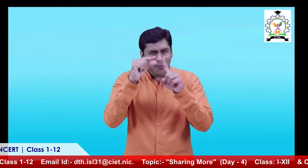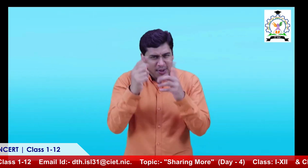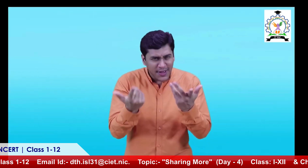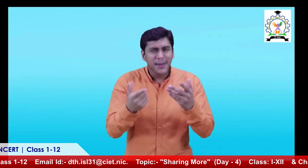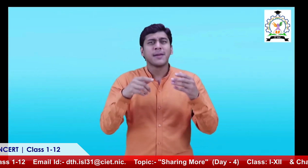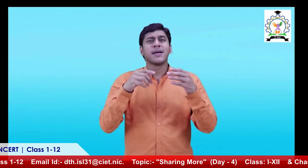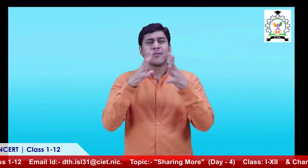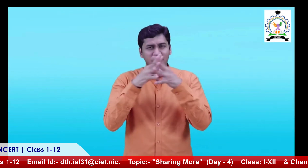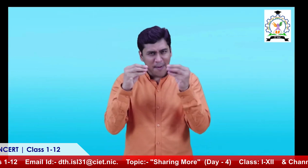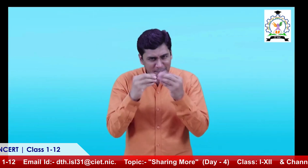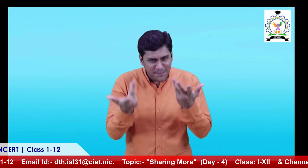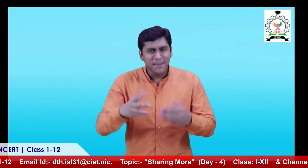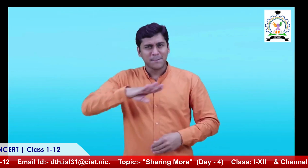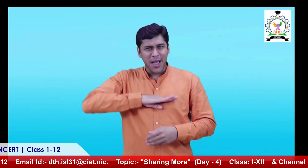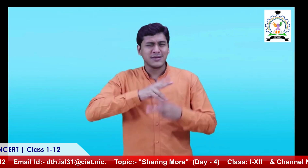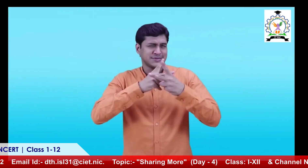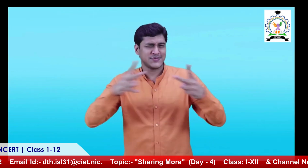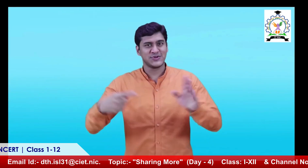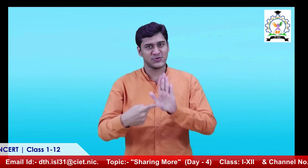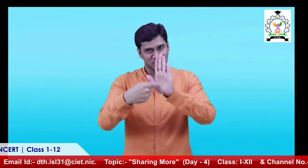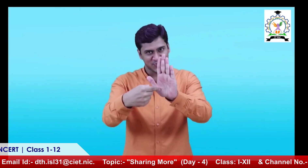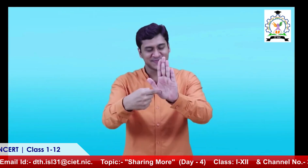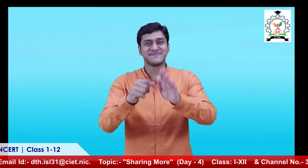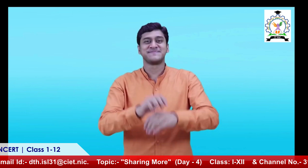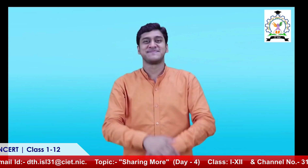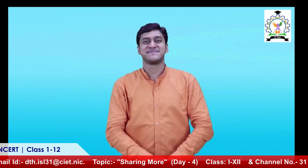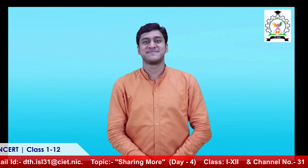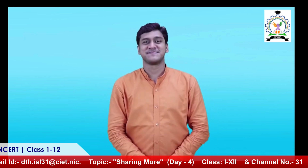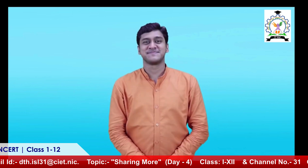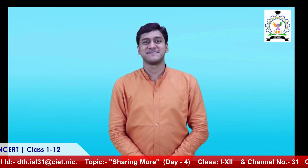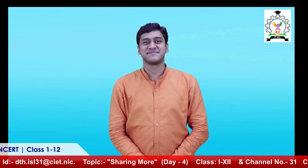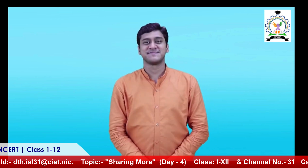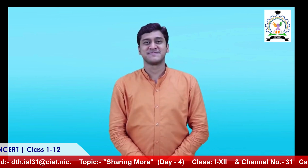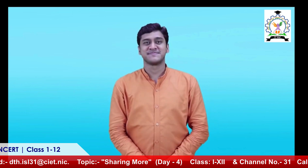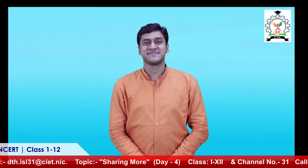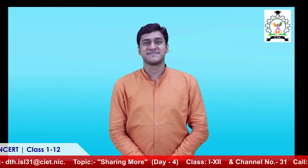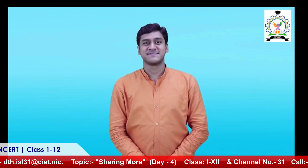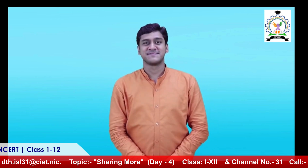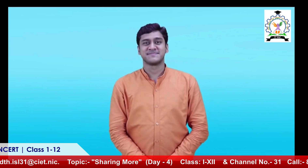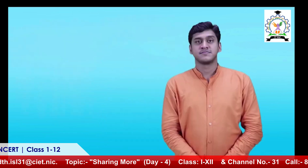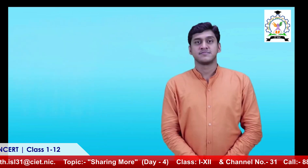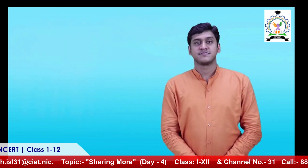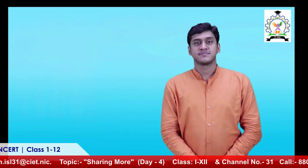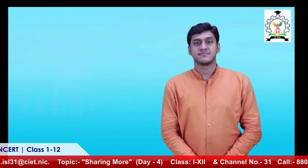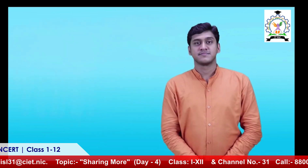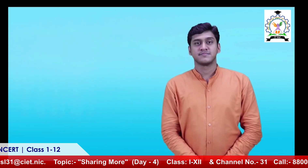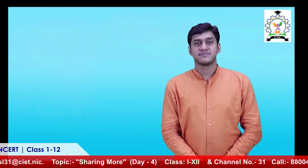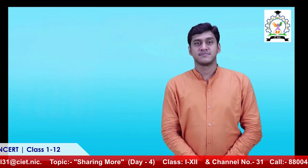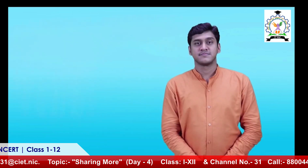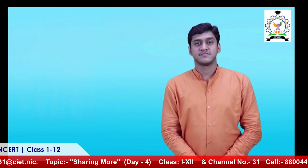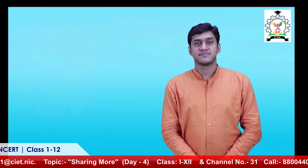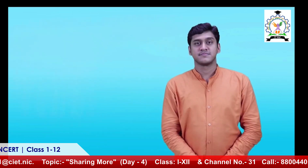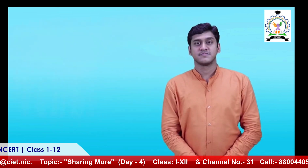भारत में अलग अलग राज्य, उत्तर प्रदेश, वेस्ट बंगाल, महाराष्ट्र, अलग अलग प्रकार के राज्य। चले देखते हैं।